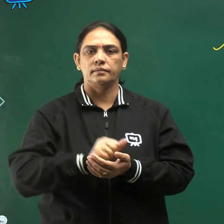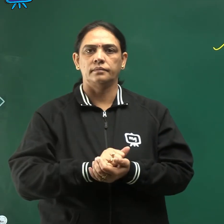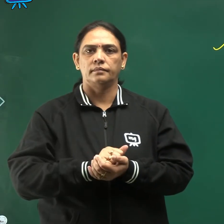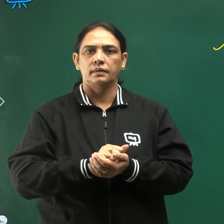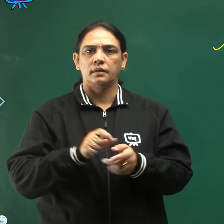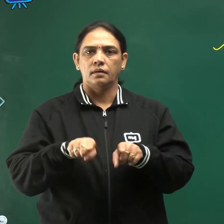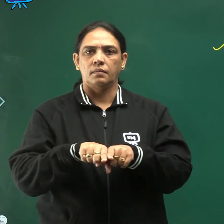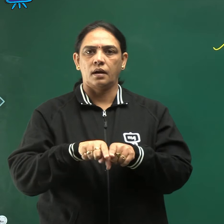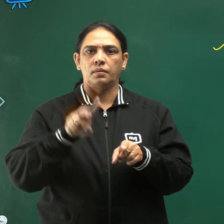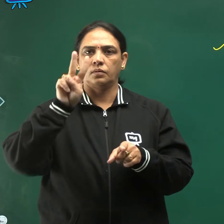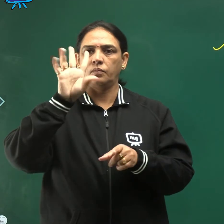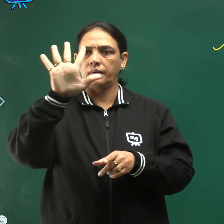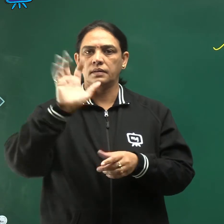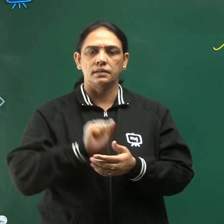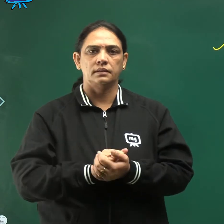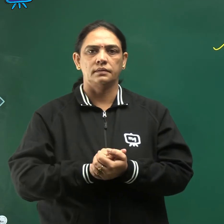बराबर 25